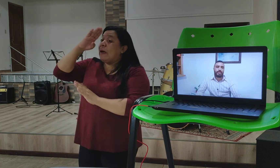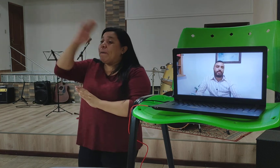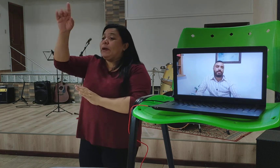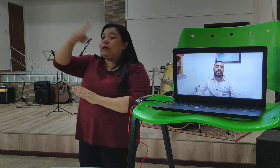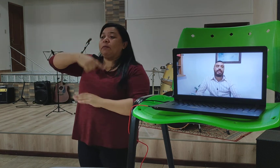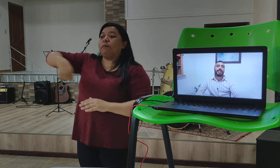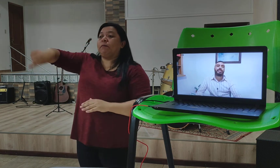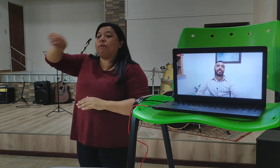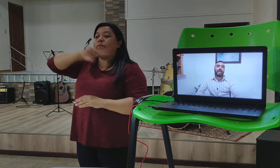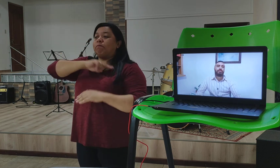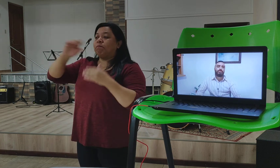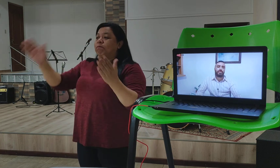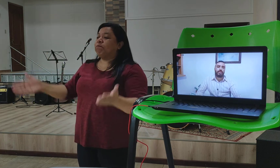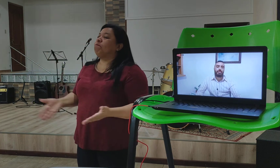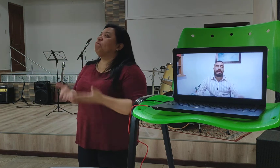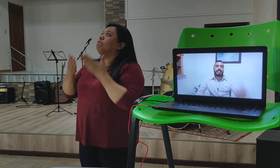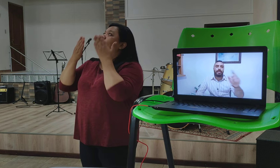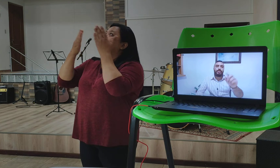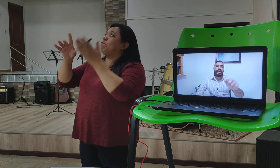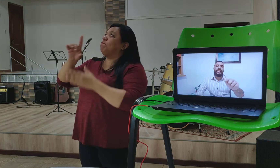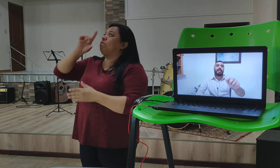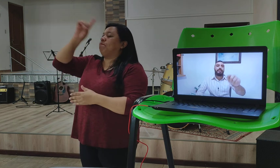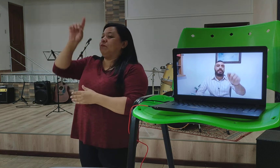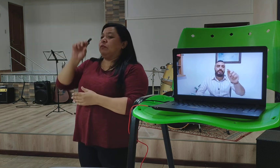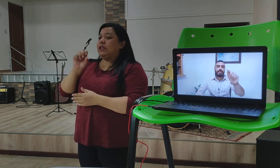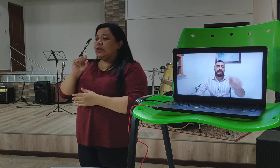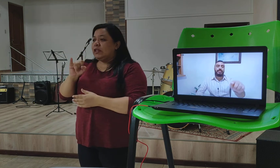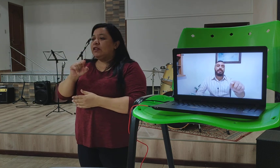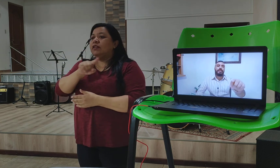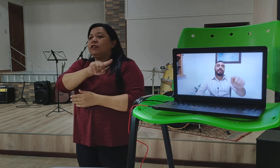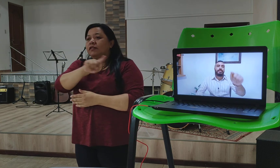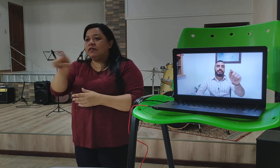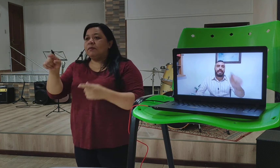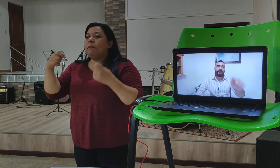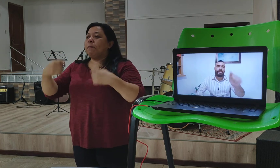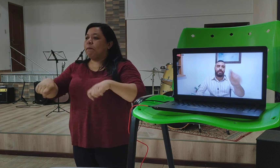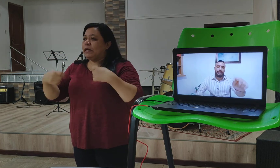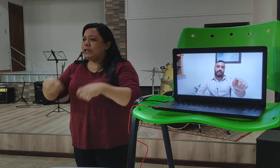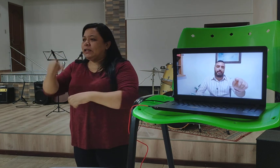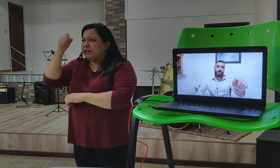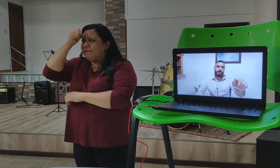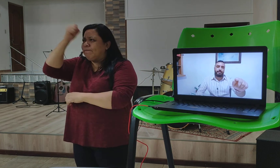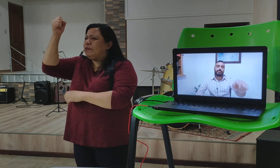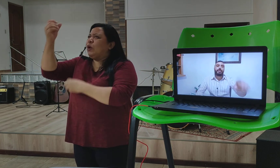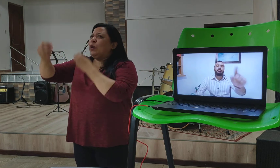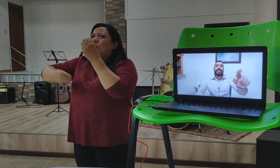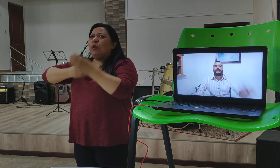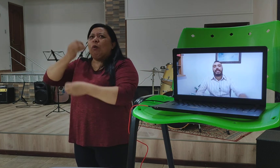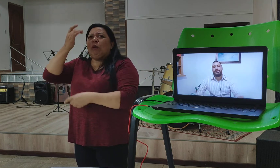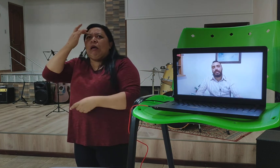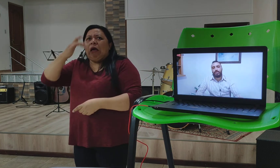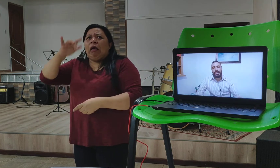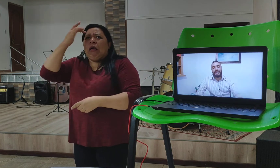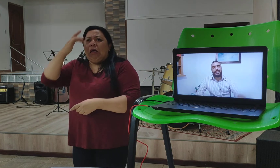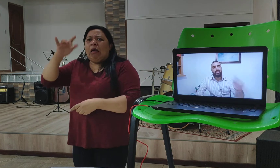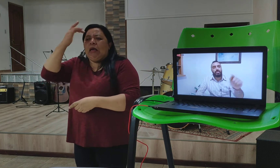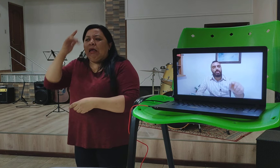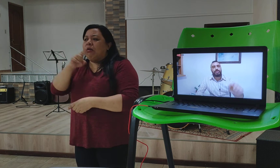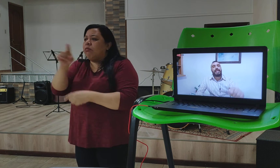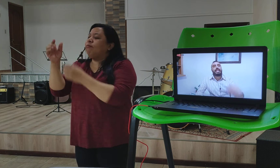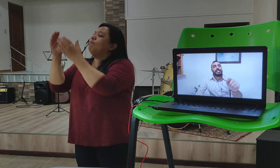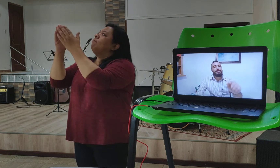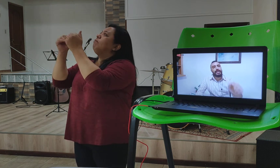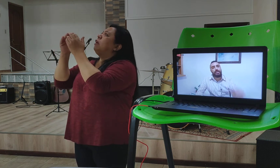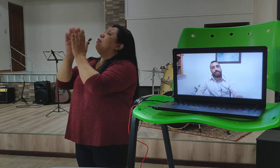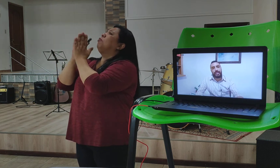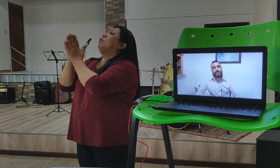nós entendamos a realidade de Tiago 1,5. Se alguém necessita de sabedoria, peça a Deus, que Ele a todos